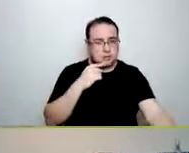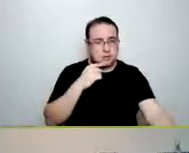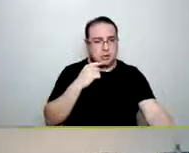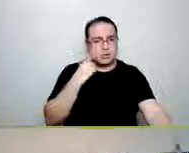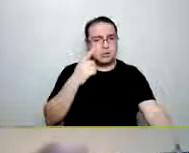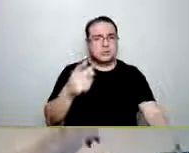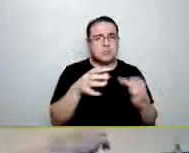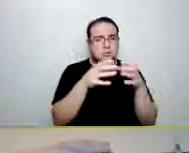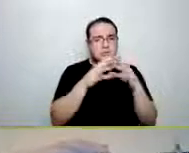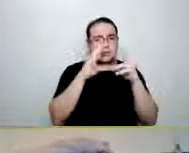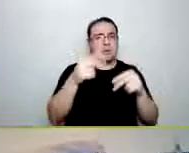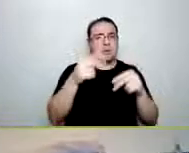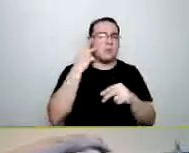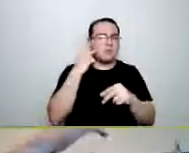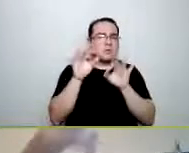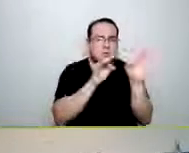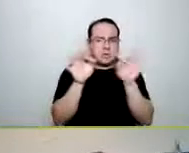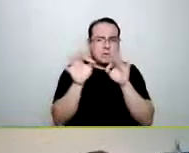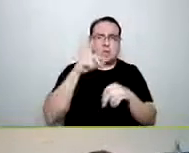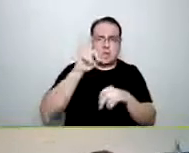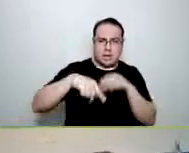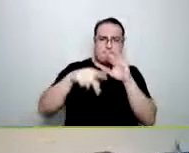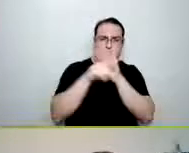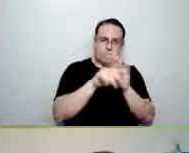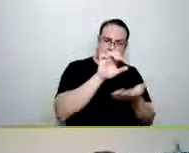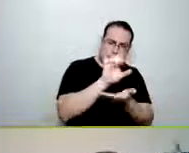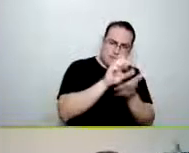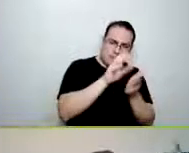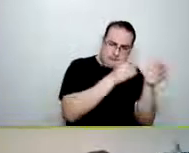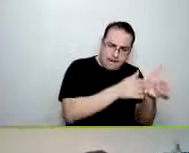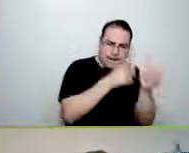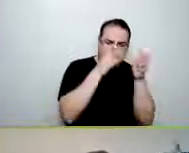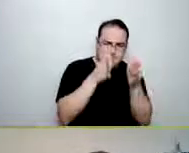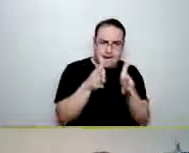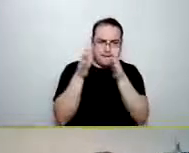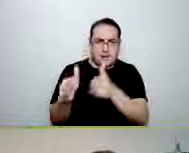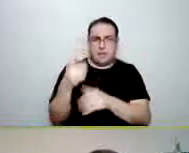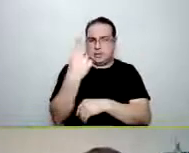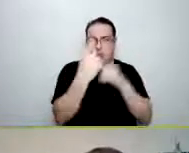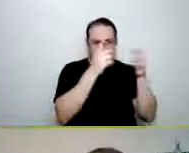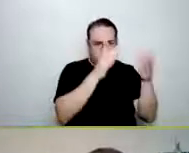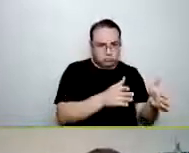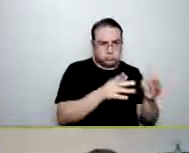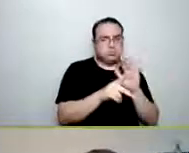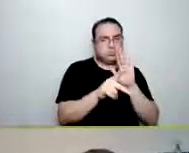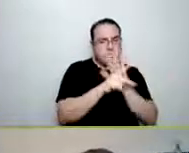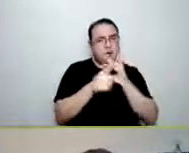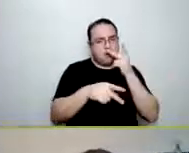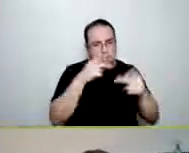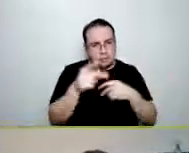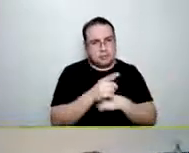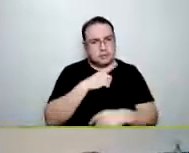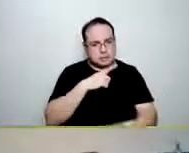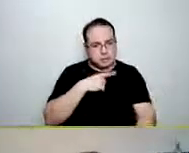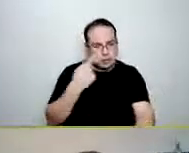né, normalmente a organização é em sessões. Aqui a gente tem uma sessão, que é a sessão do falante 10, que deu